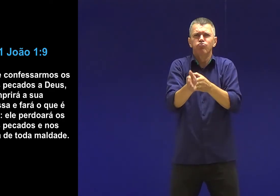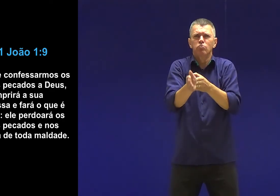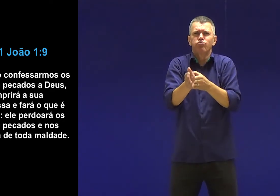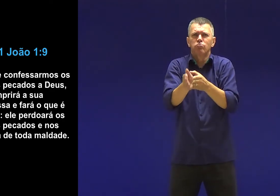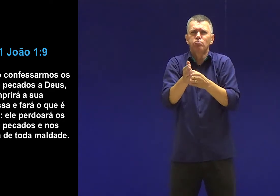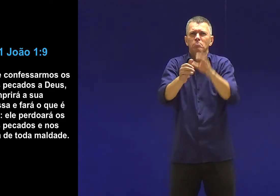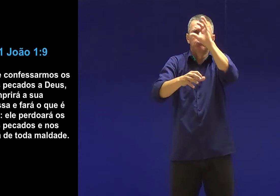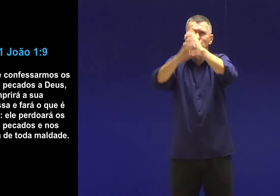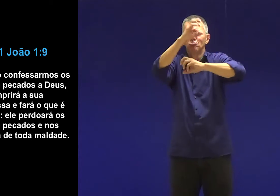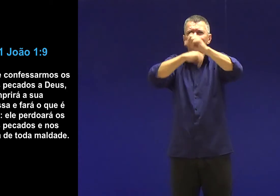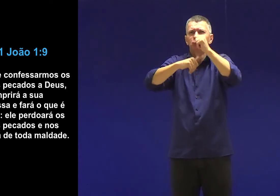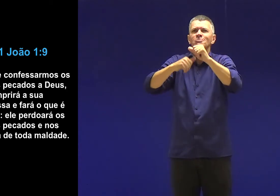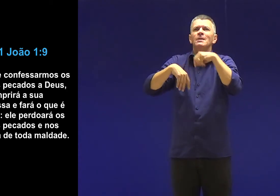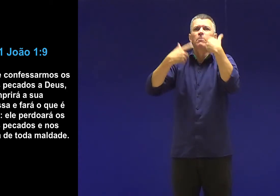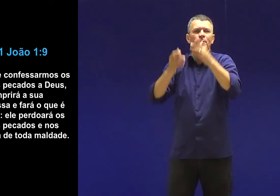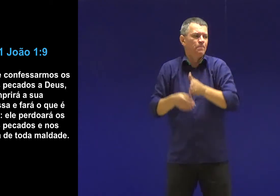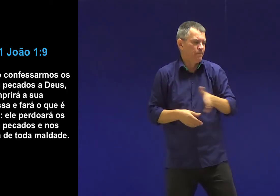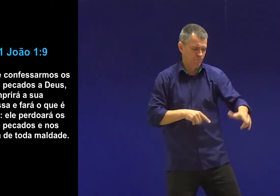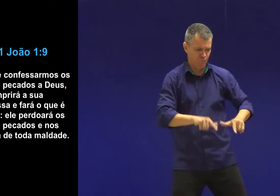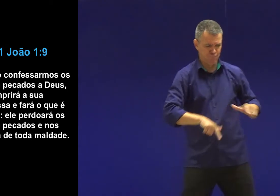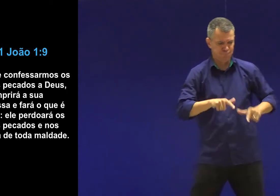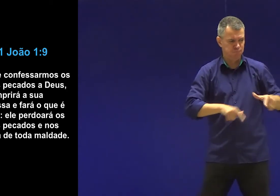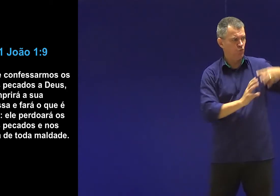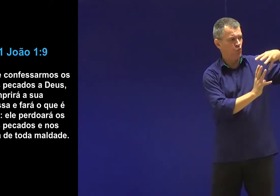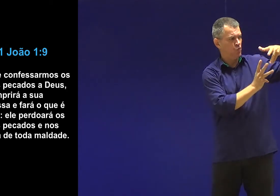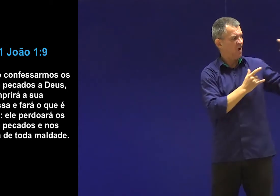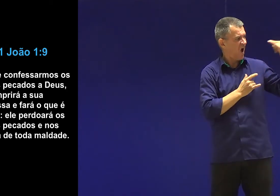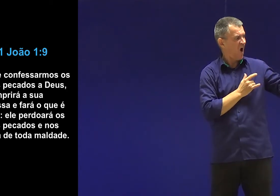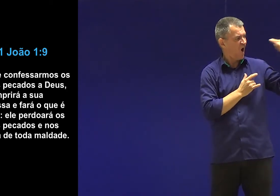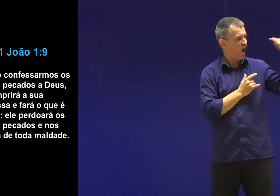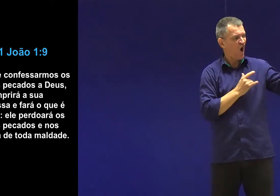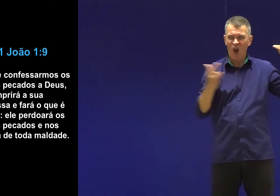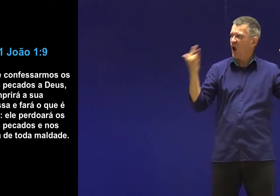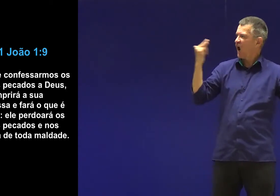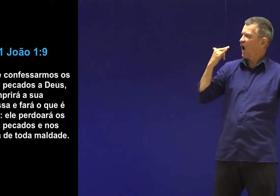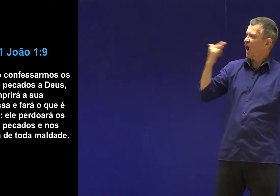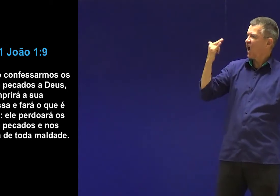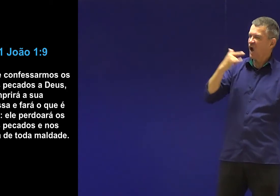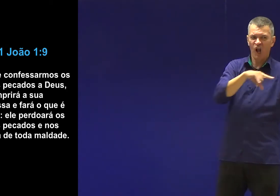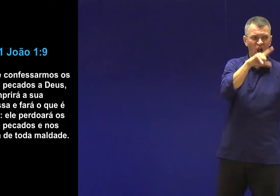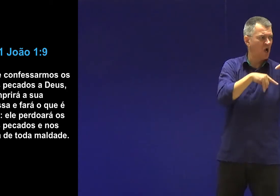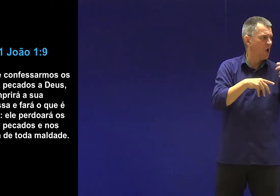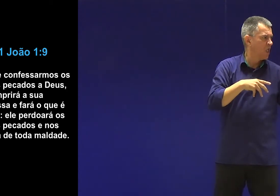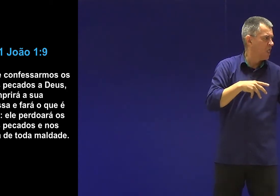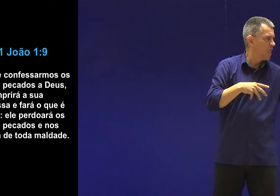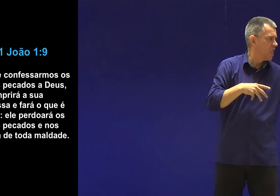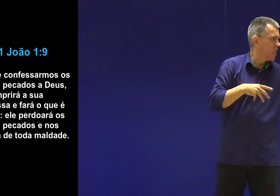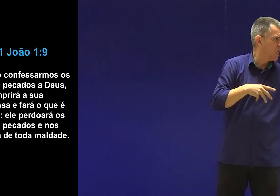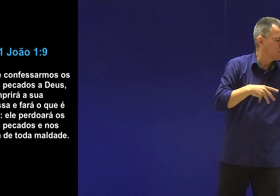batizou, você tem o Espírito Santo, então você vai para o seu trabalho e coisas não te atraem.